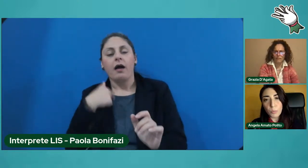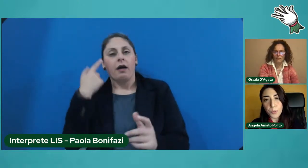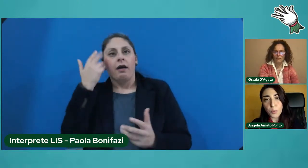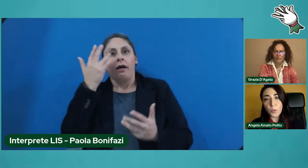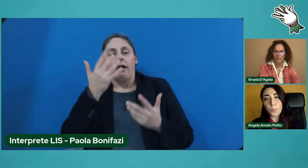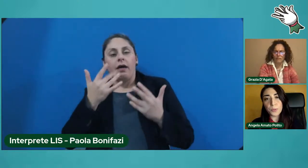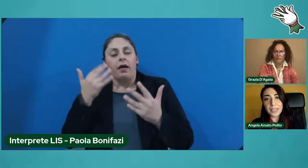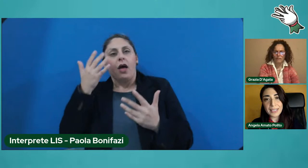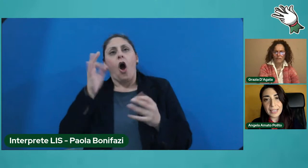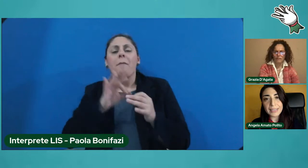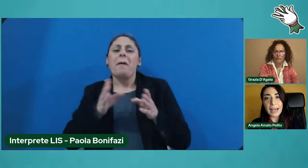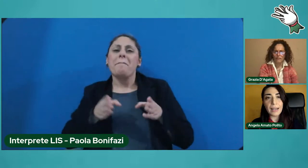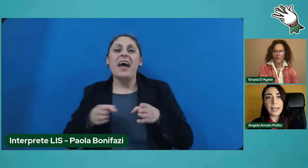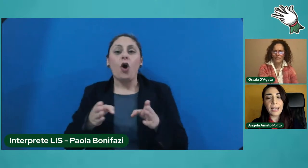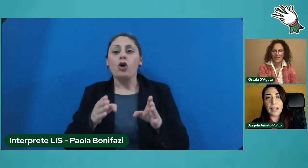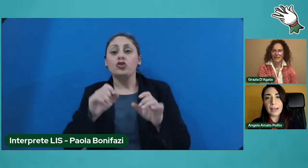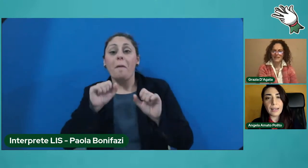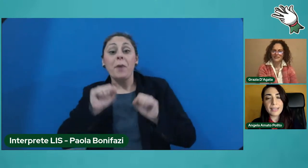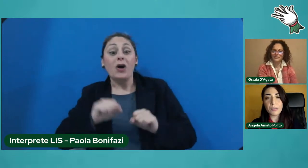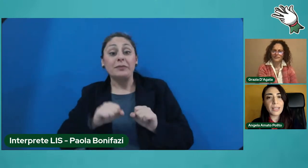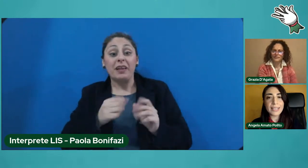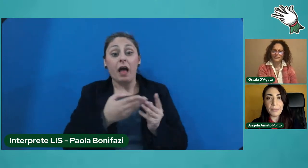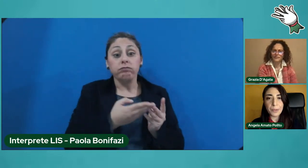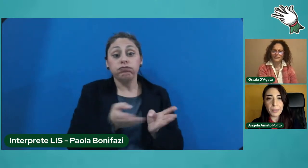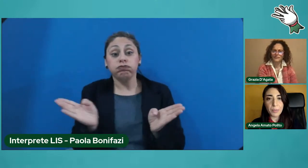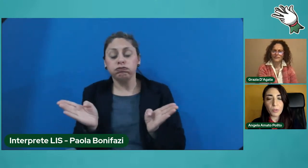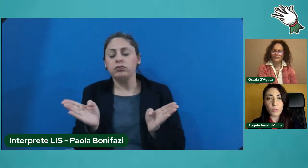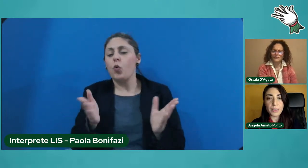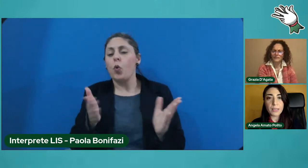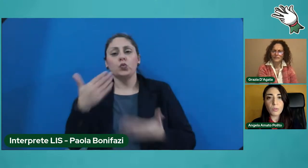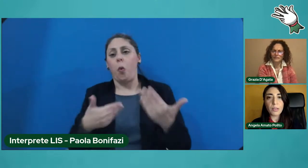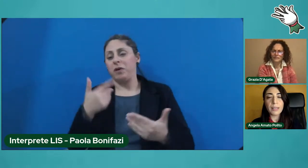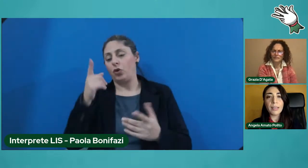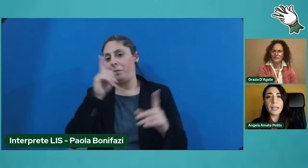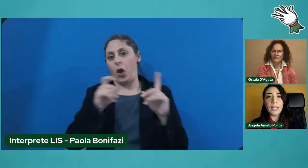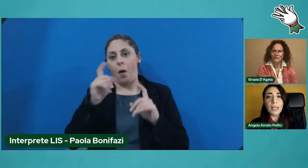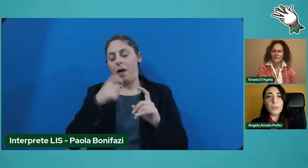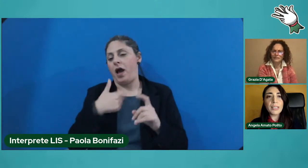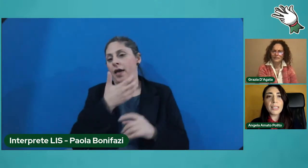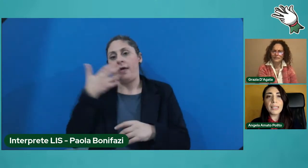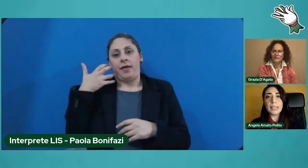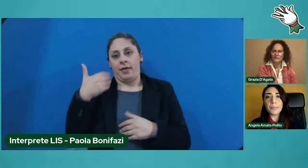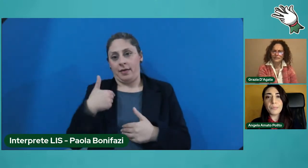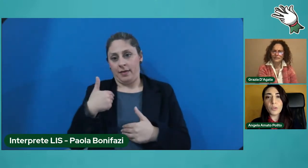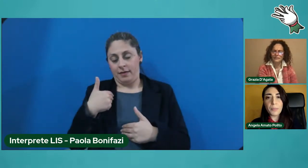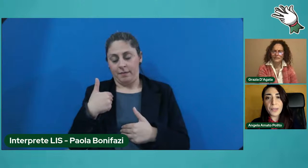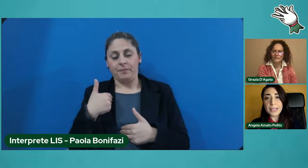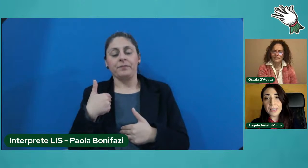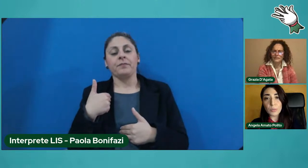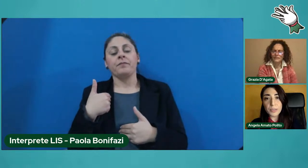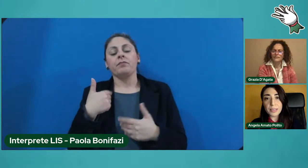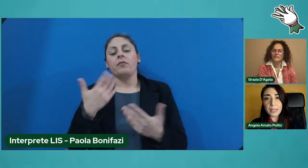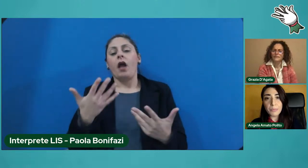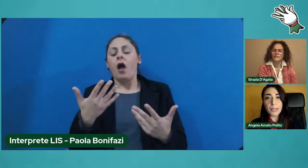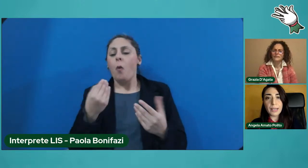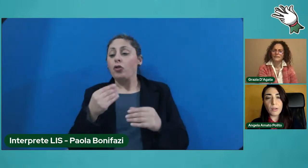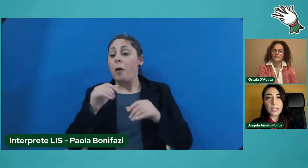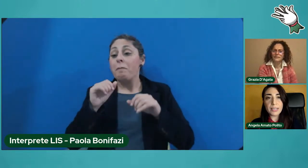con più potenzialità è stato da sempre la mia preoccupazione. Quindi, non appena è stato possibile, ho